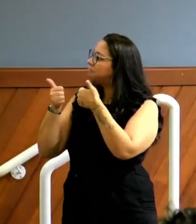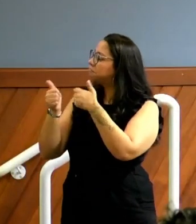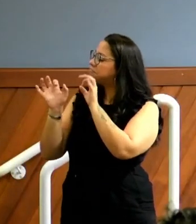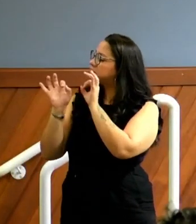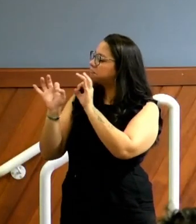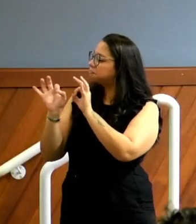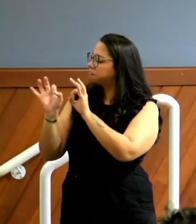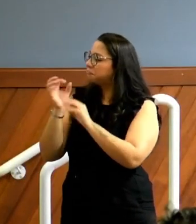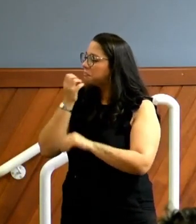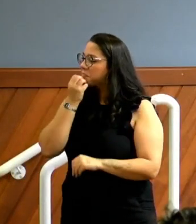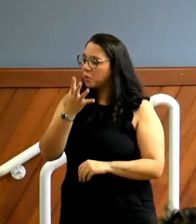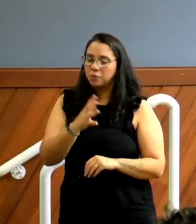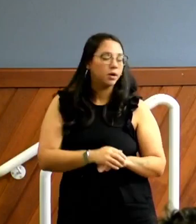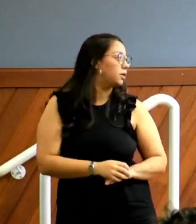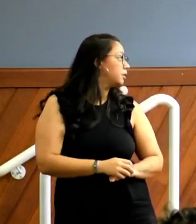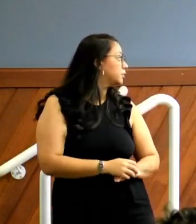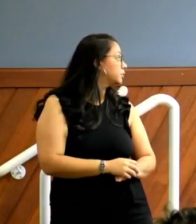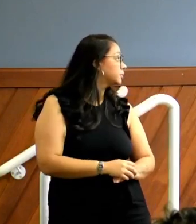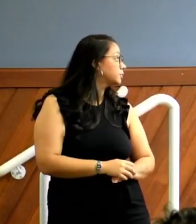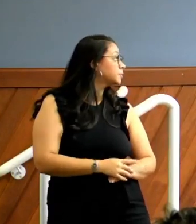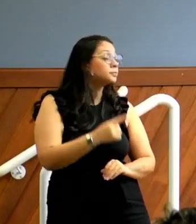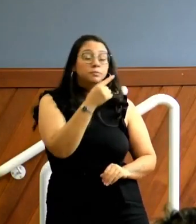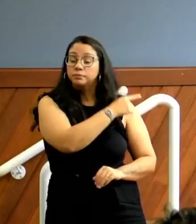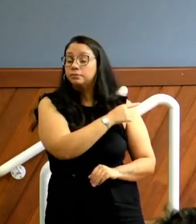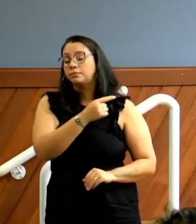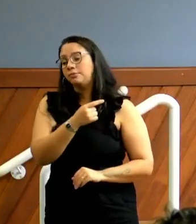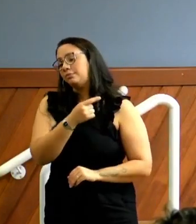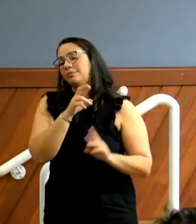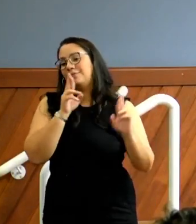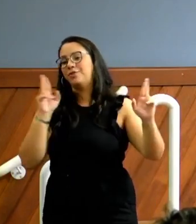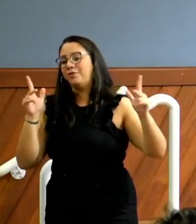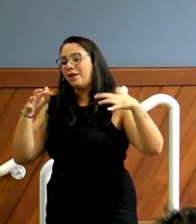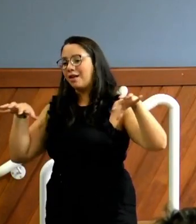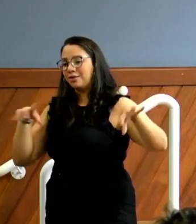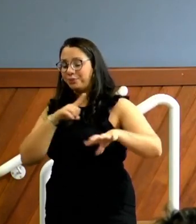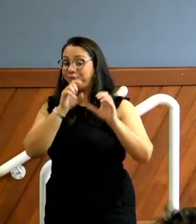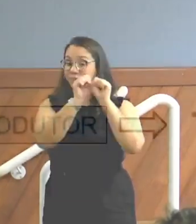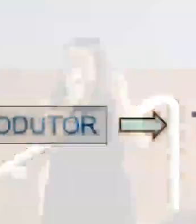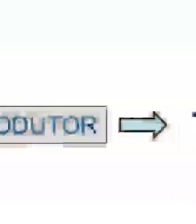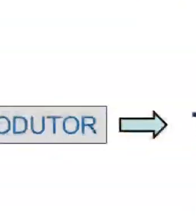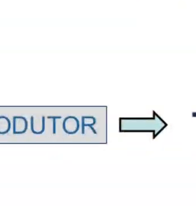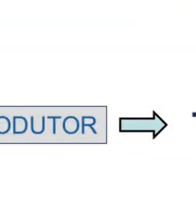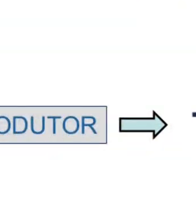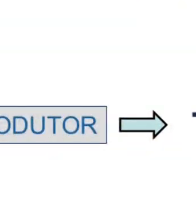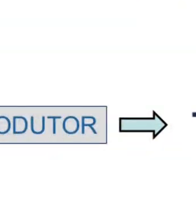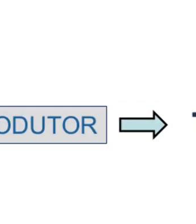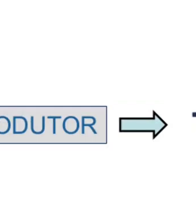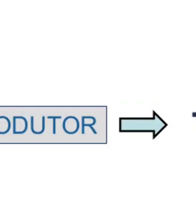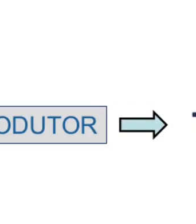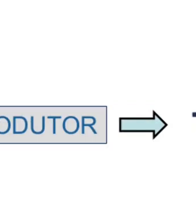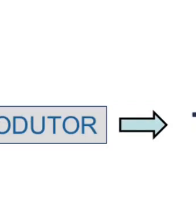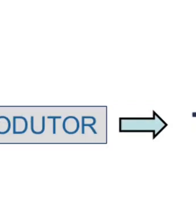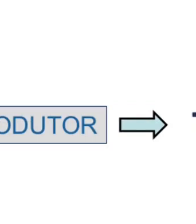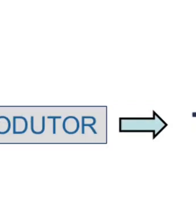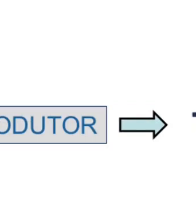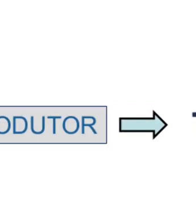assim. Agora, o Tainacan, ele não é assim. Eu tenho o produtor, o Tainacan, que